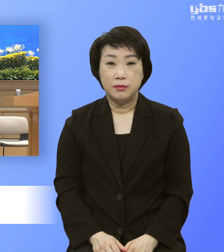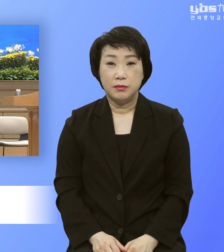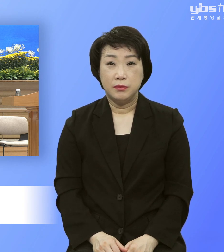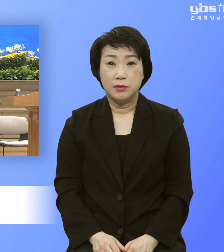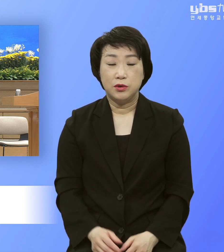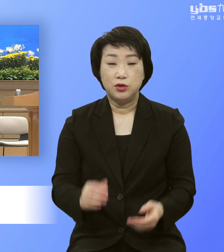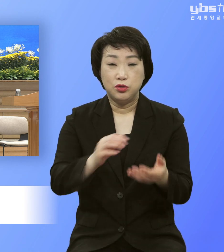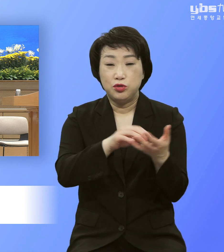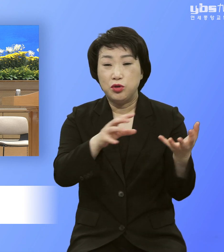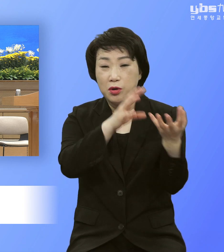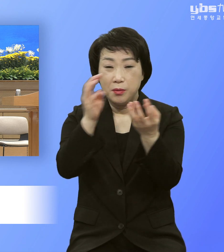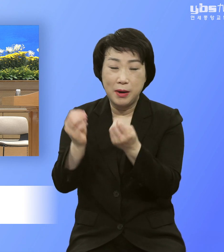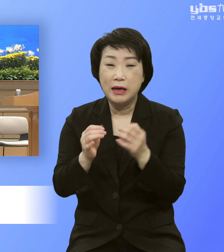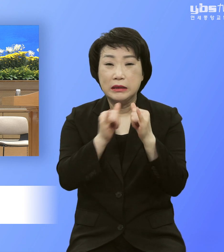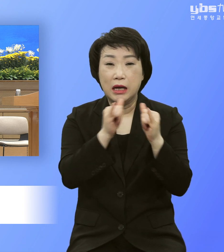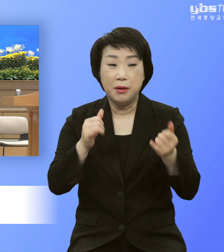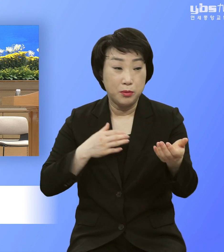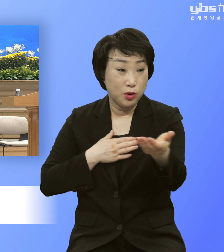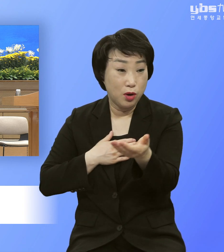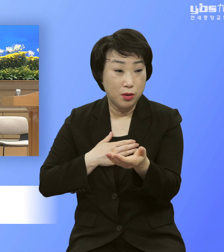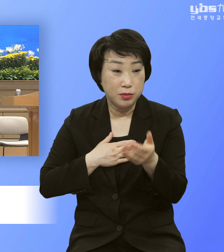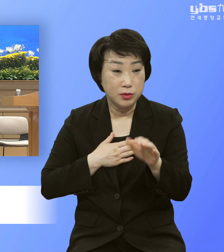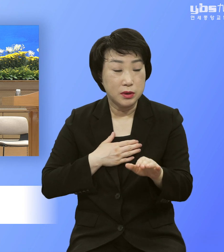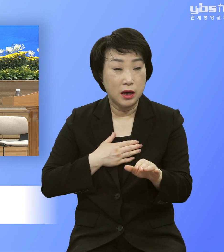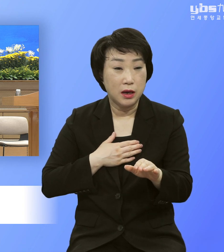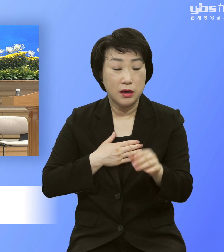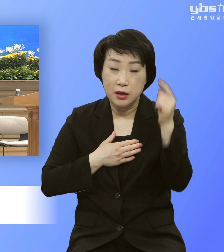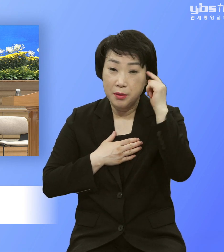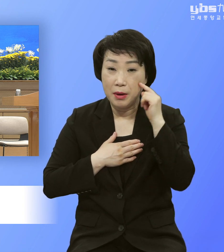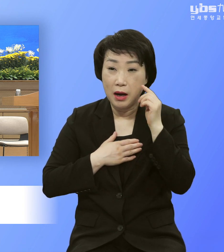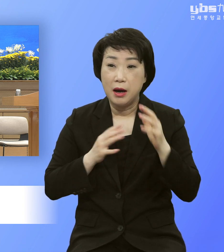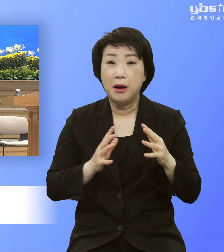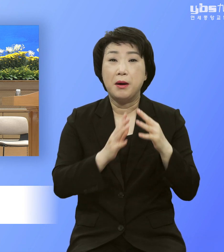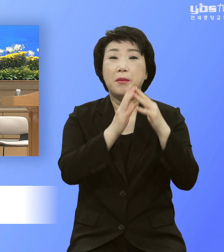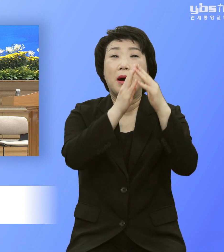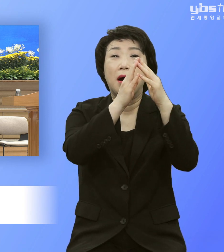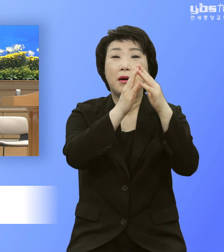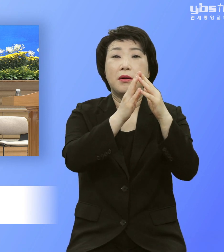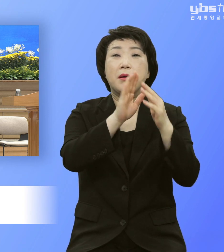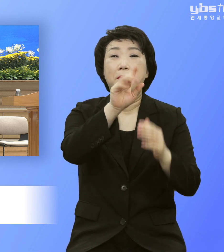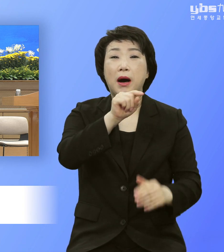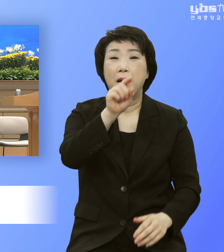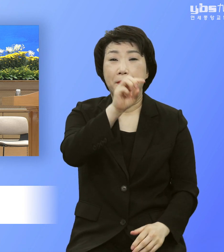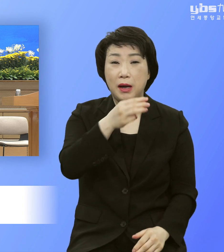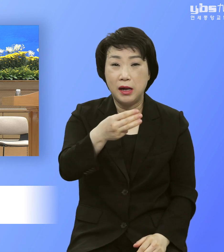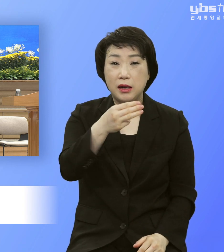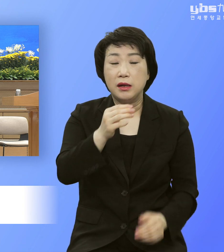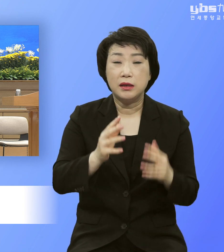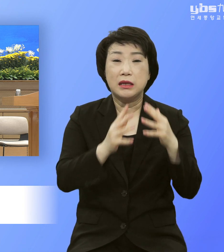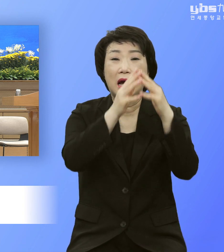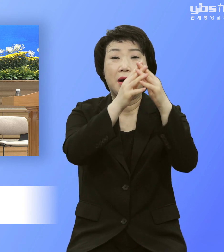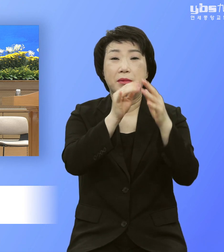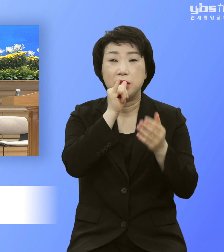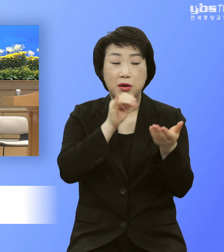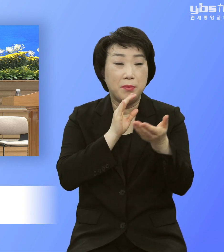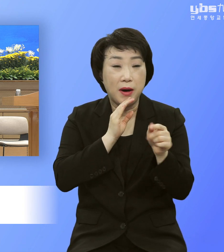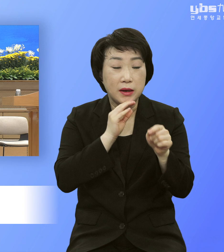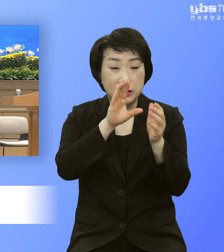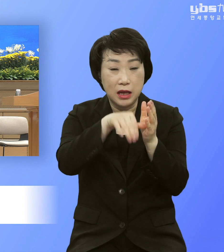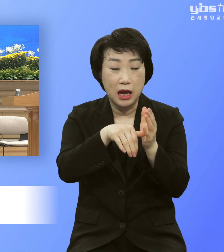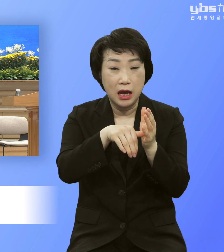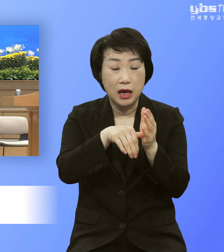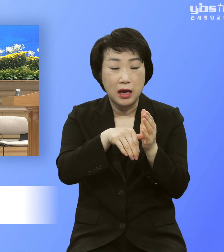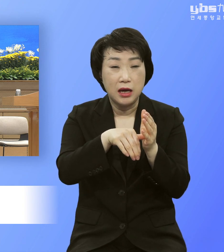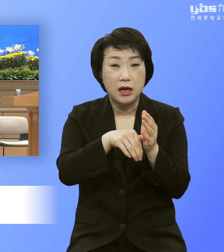그 수많은 역대 사람들이다. 자, 우리가 바벨탑을 보세요. 그때 철기 문화가